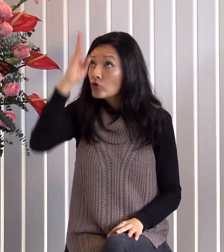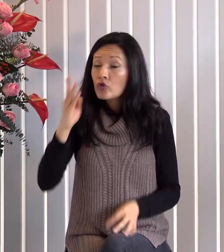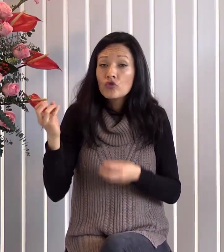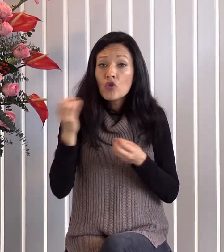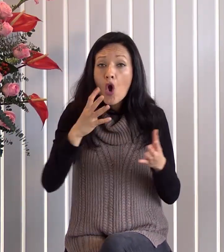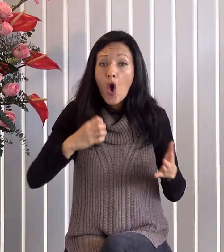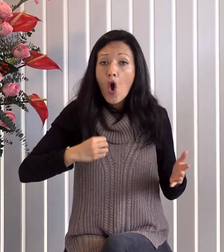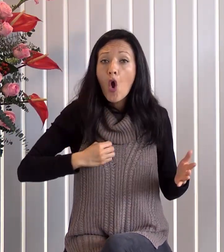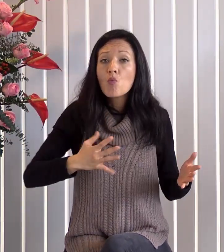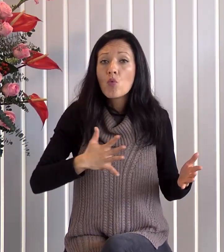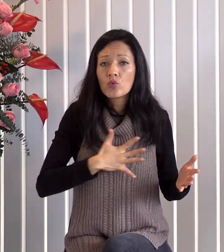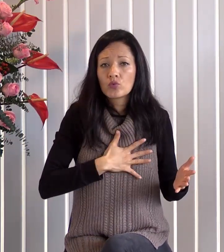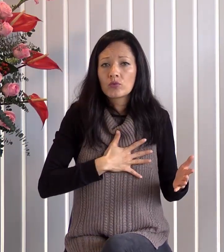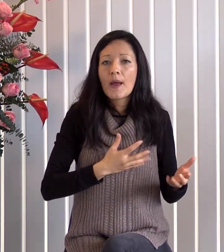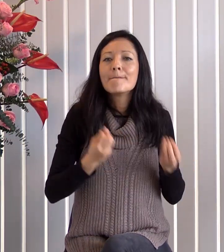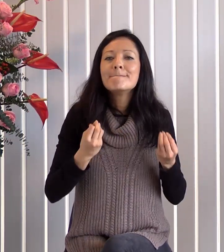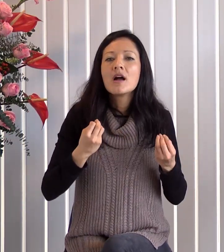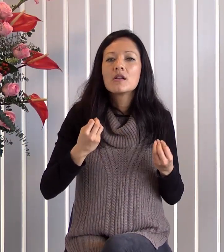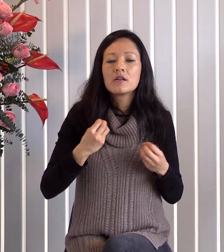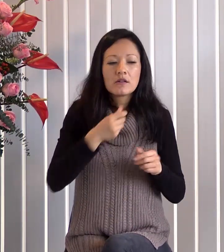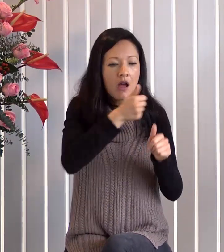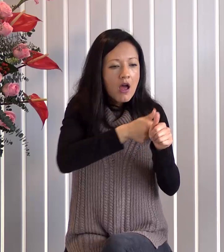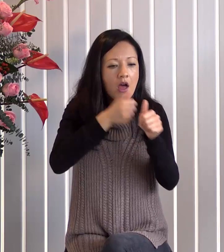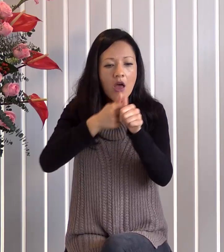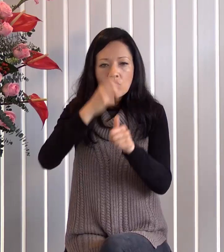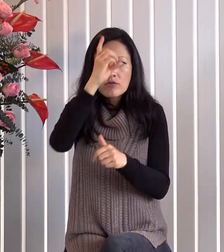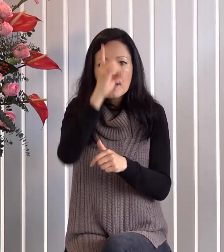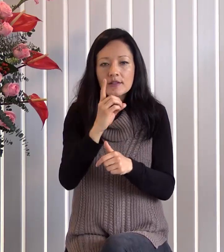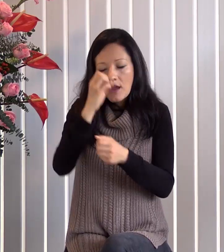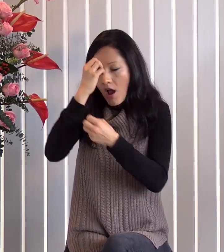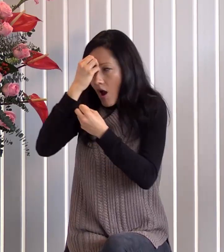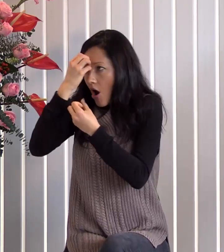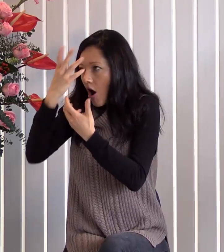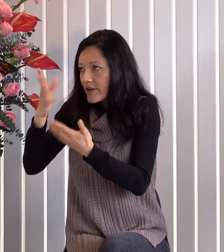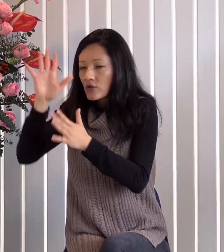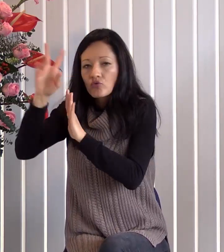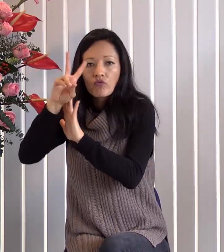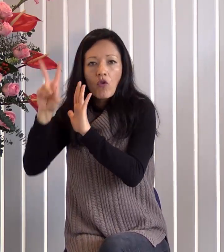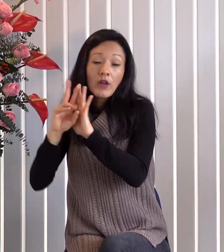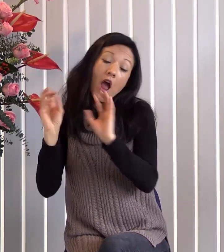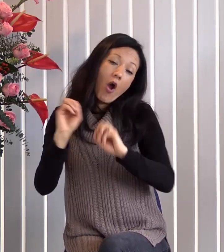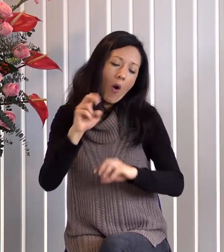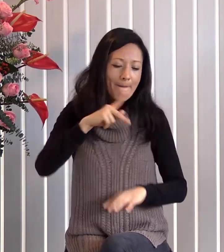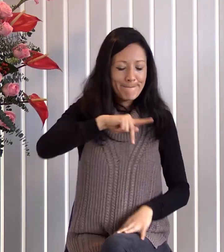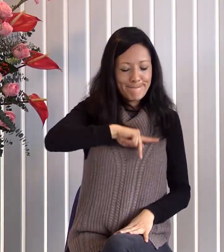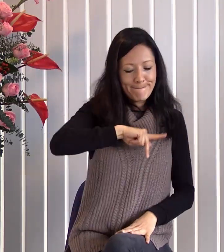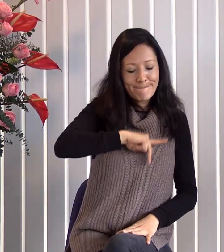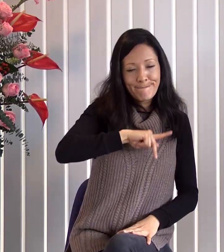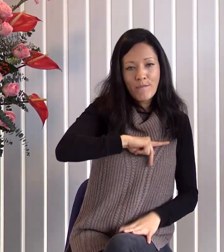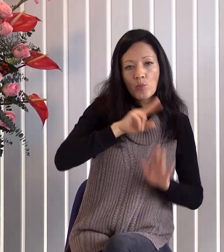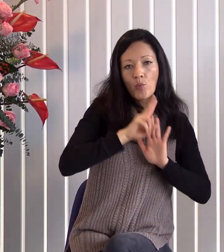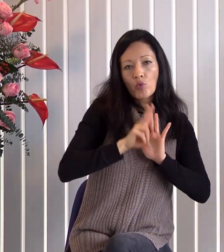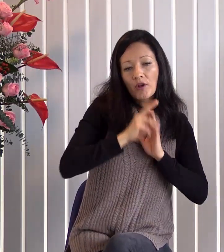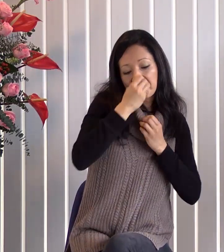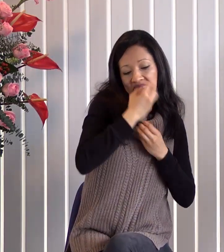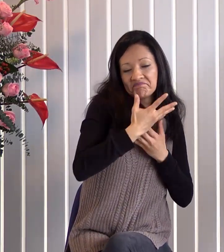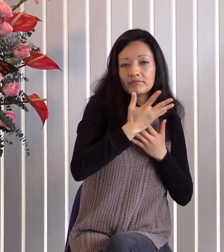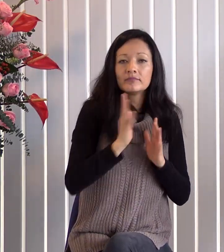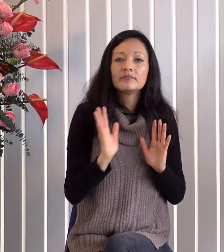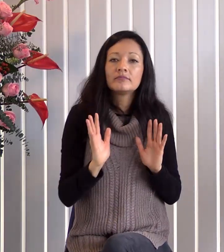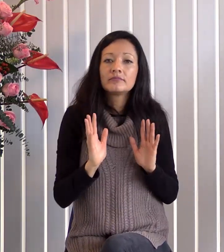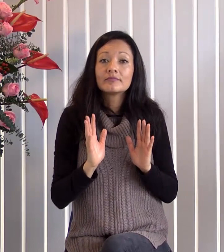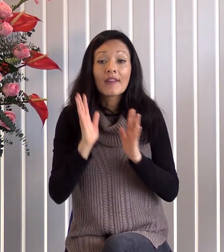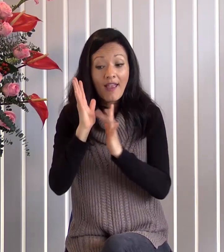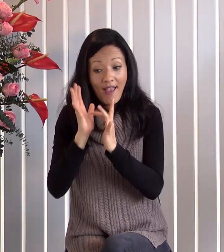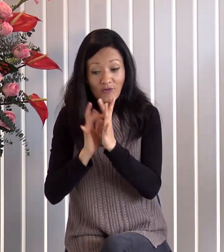la oportunidad de hacer su voluntad o de hacer la nuestra. ¿No ve que Jesús también fue tentado?